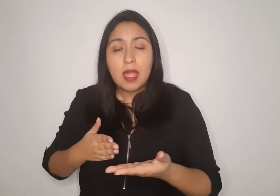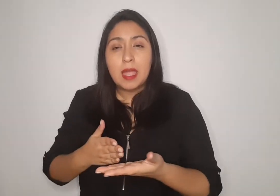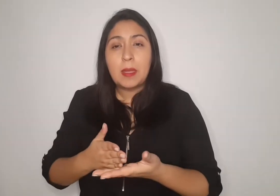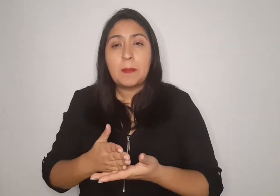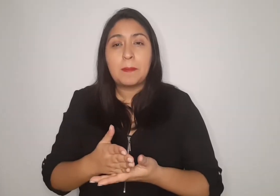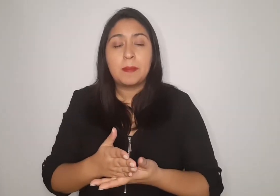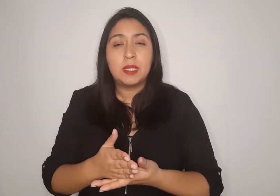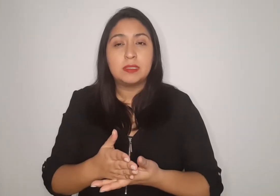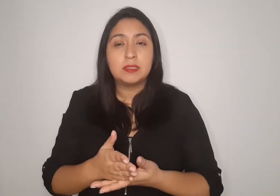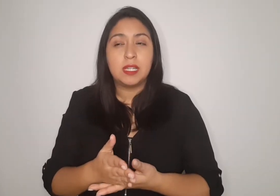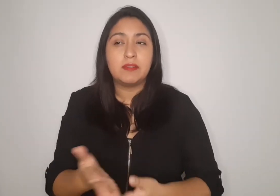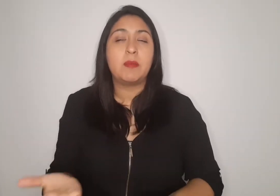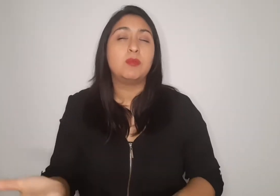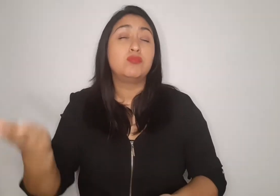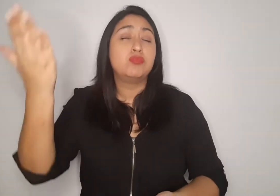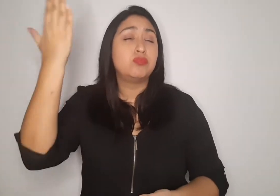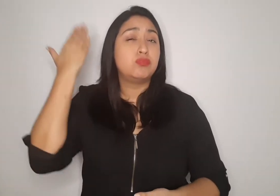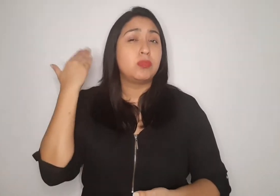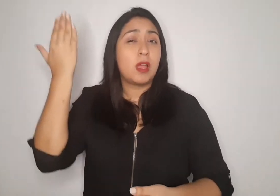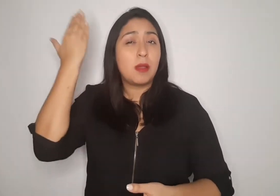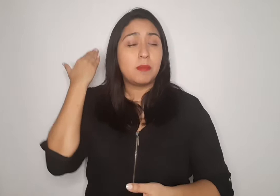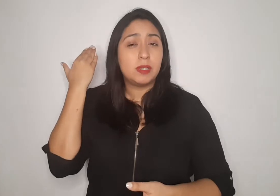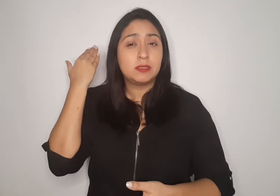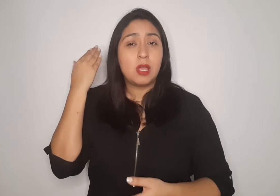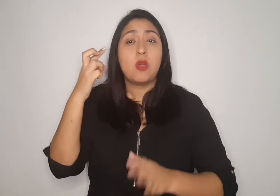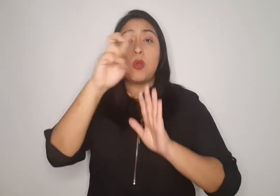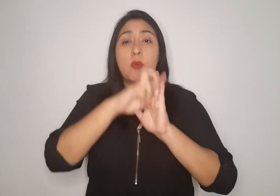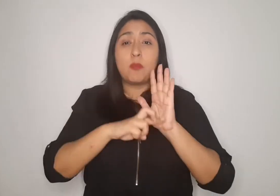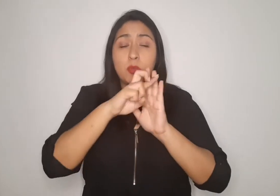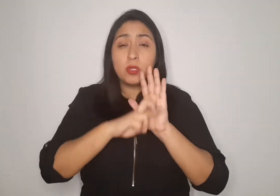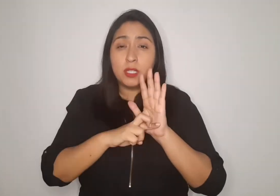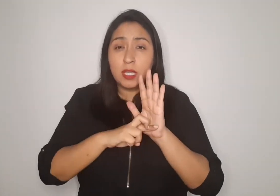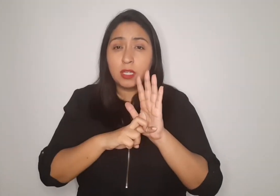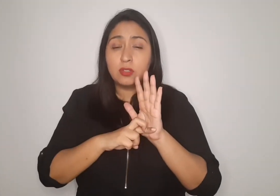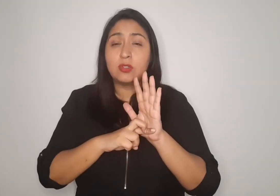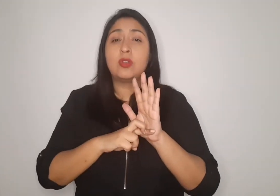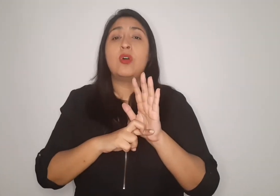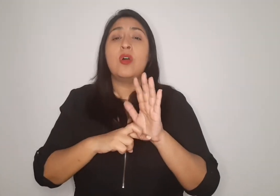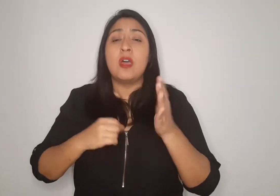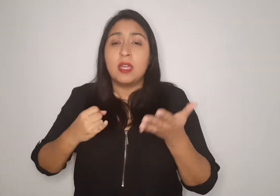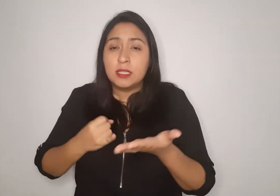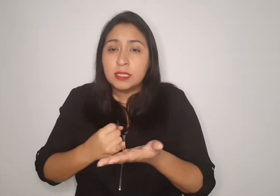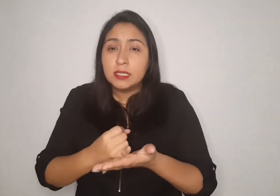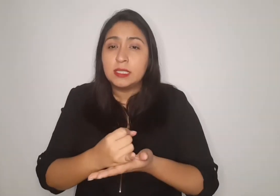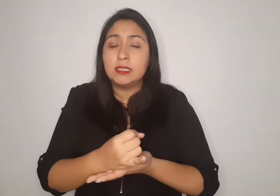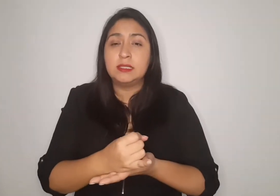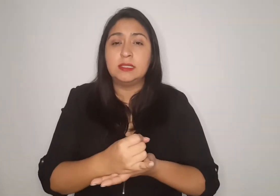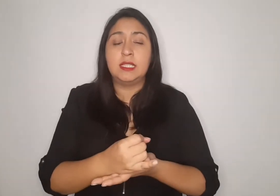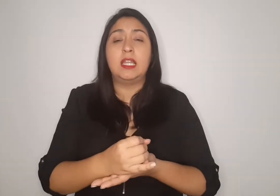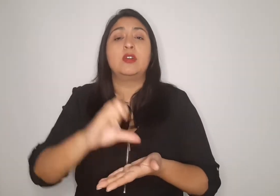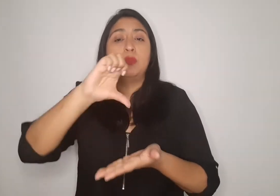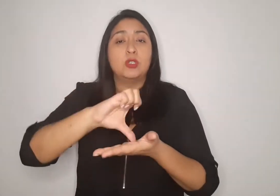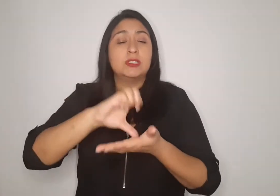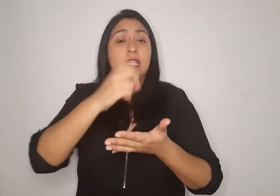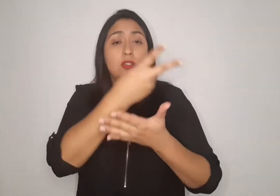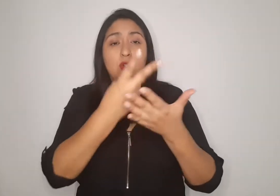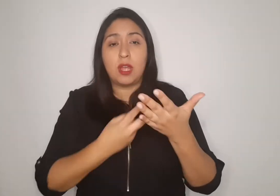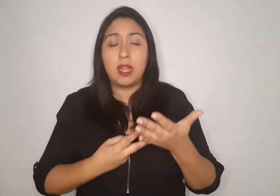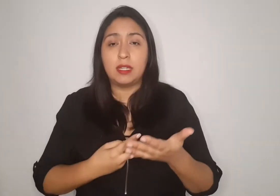proyectos que se origina en este inicial centro artístico de la Plaza del Mulato Gil de Castro, que ya hemos estado conociendo a través de los